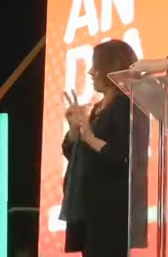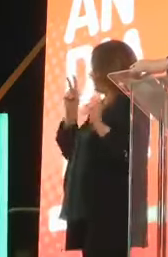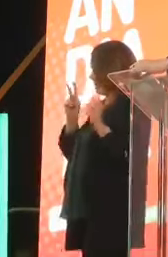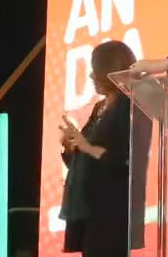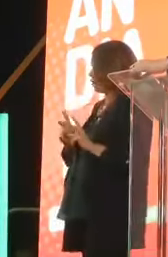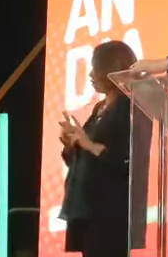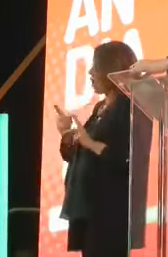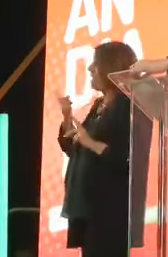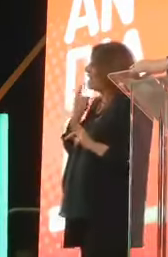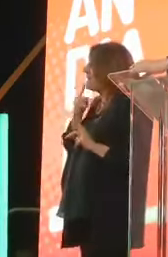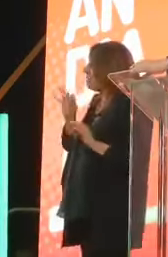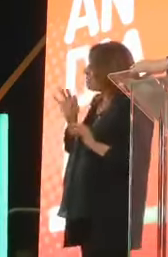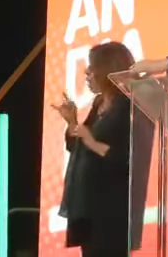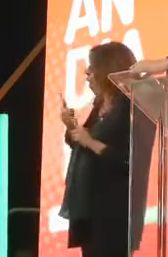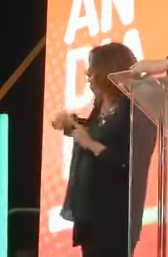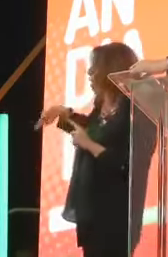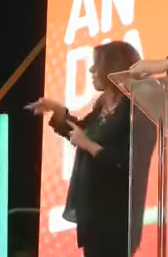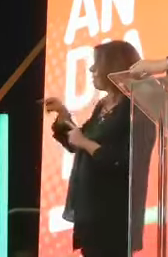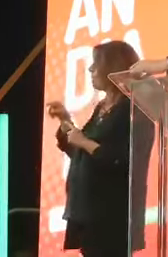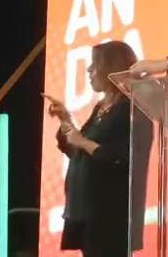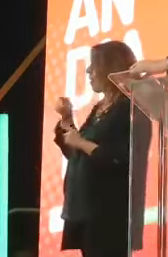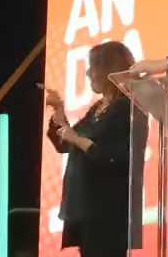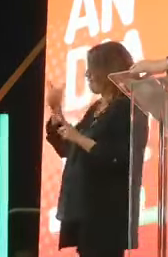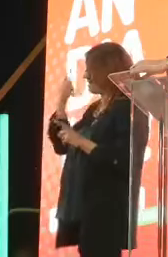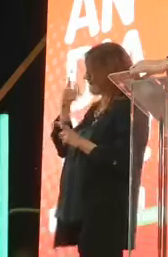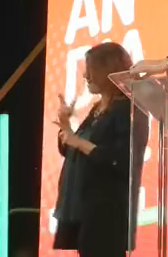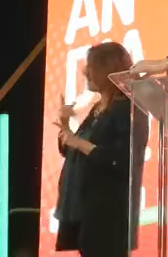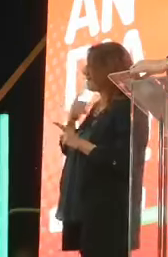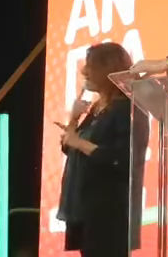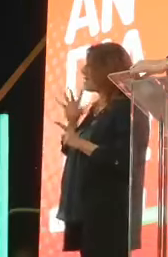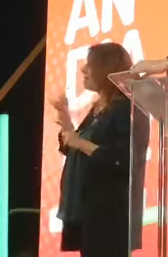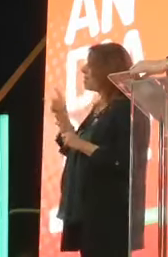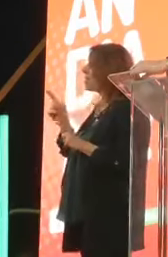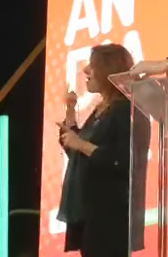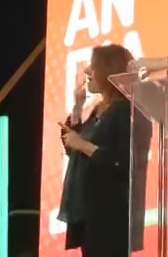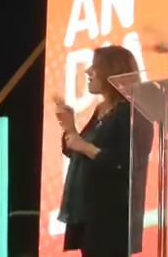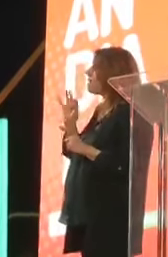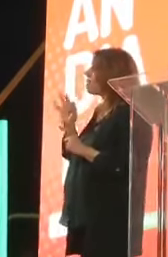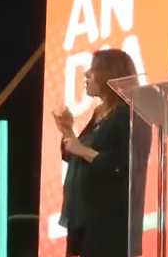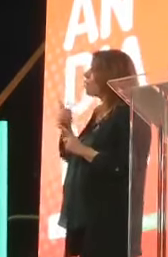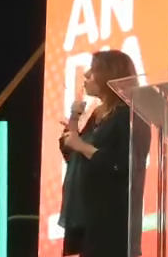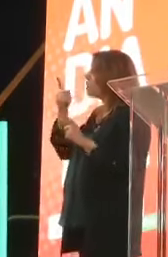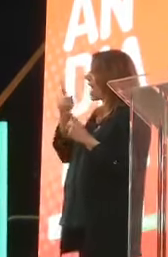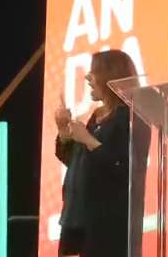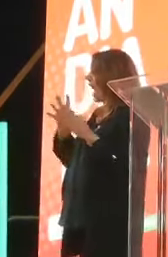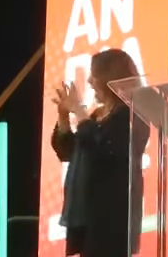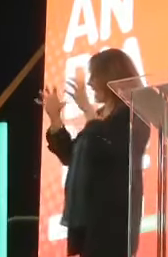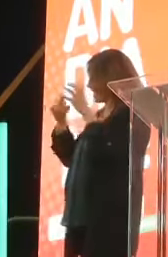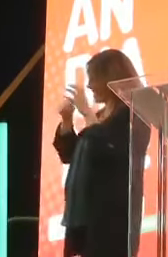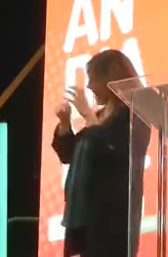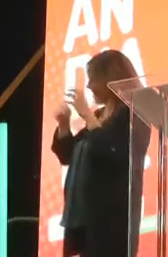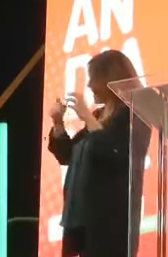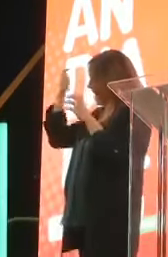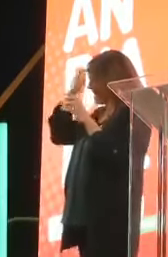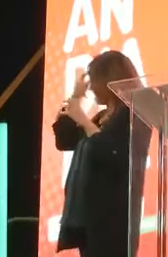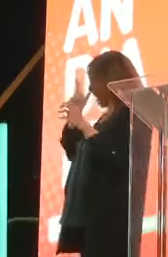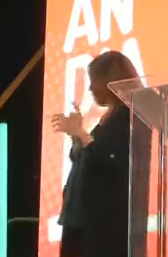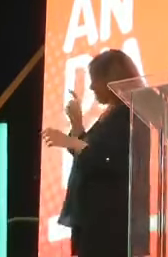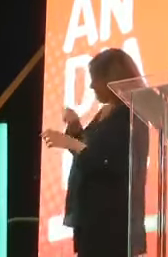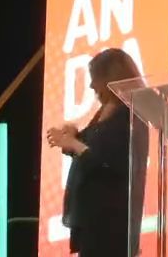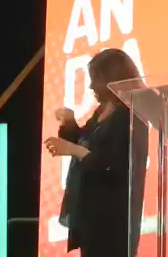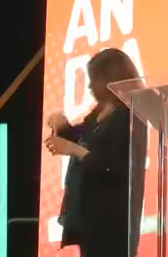stessi che, lo sapete, rischiano di vedere una partecipata dello Stato